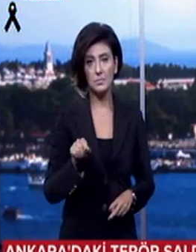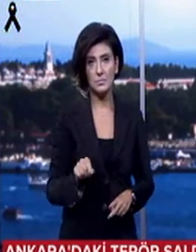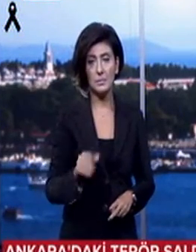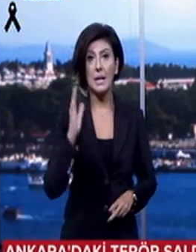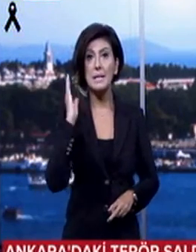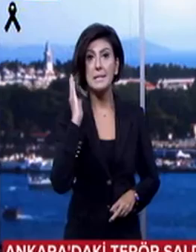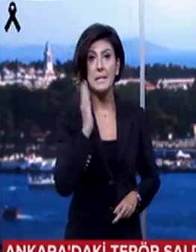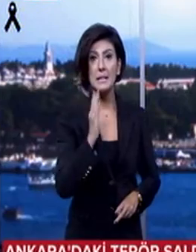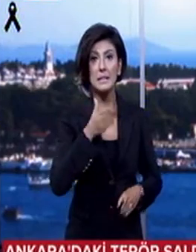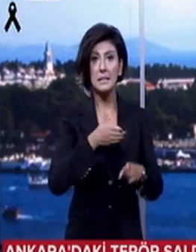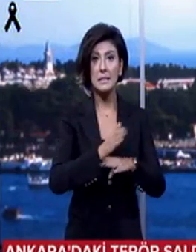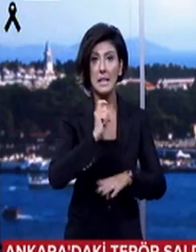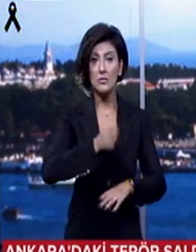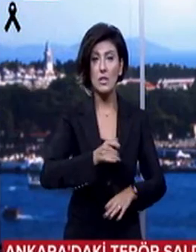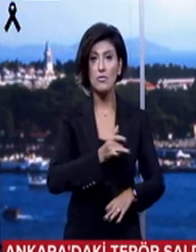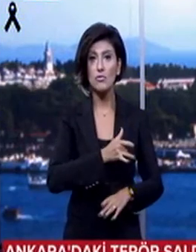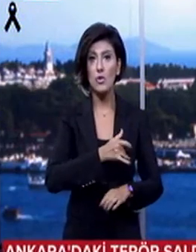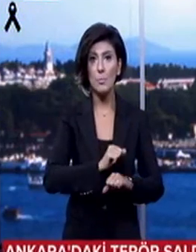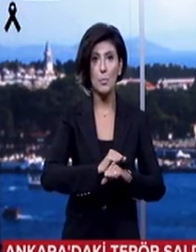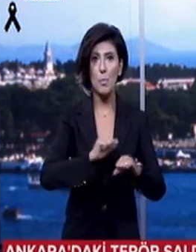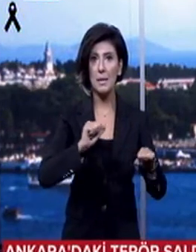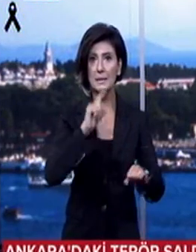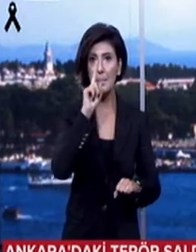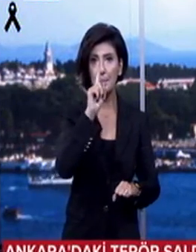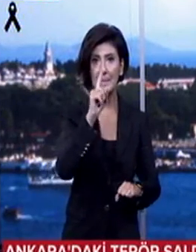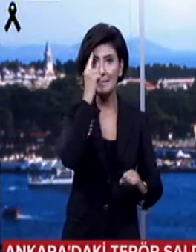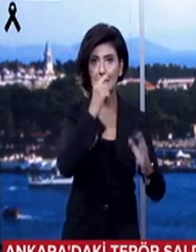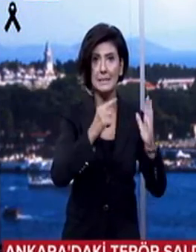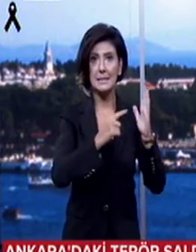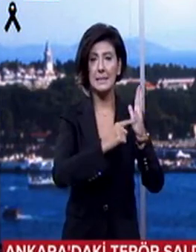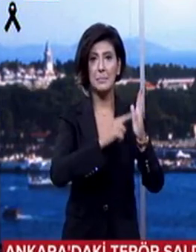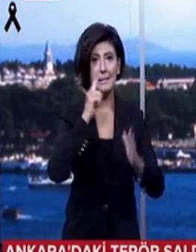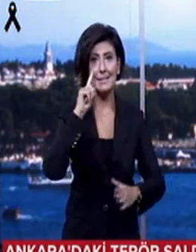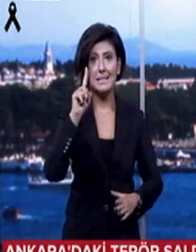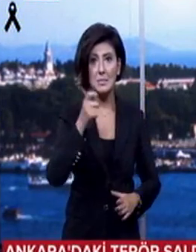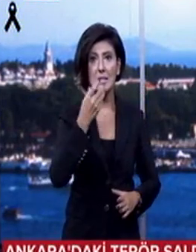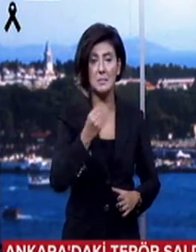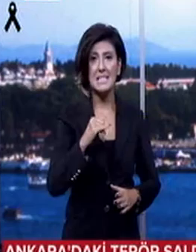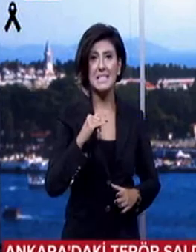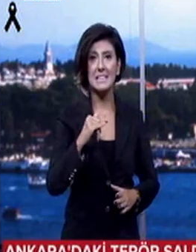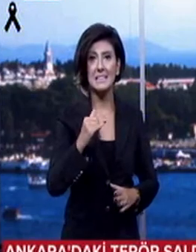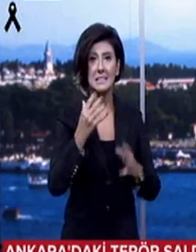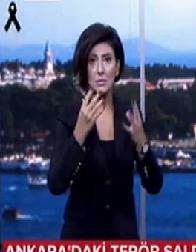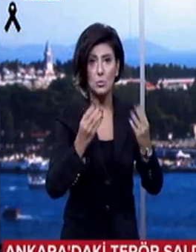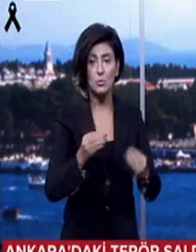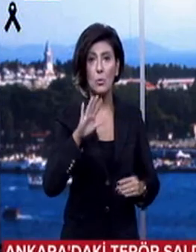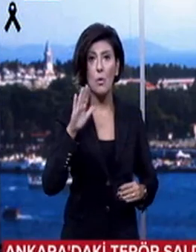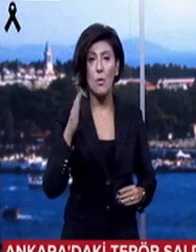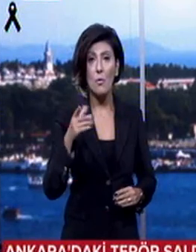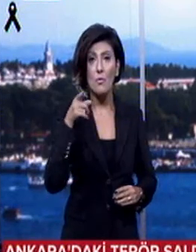bulundu. Saldırıyı gerçekleştiren canlı bombalardan birinin kimliğinin tespit edilmesinin yakın olduğunu